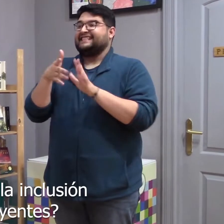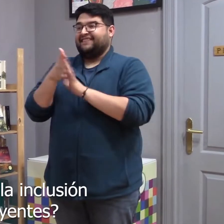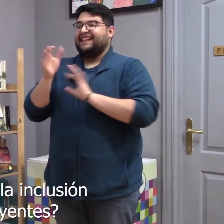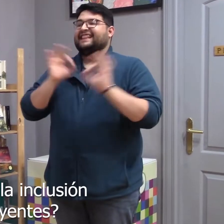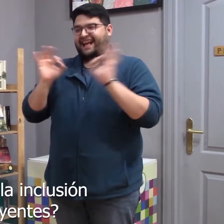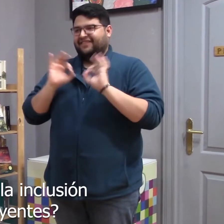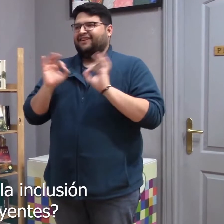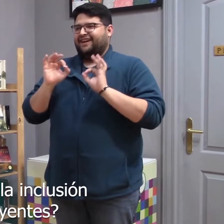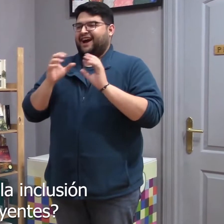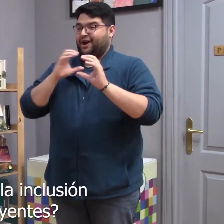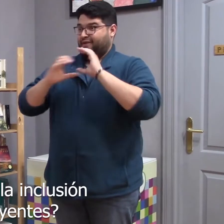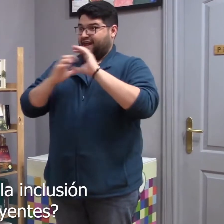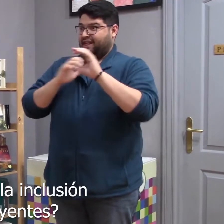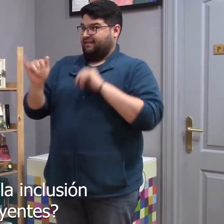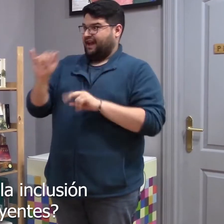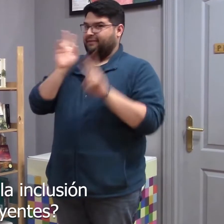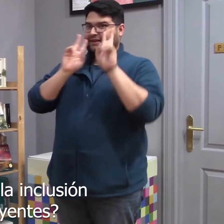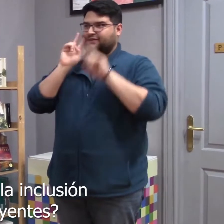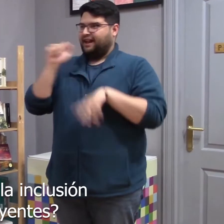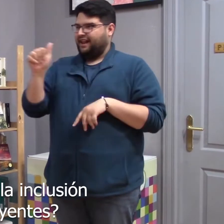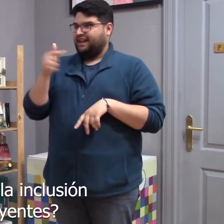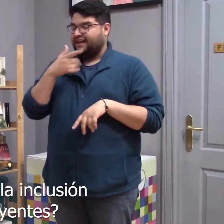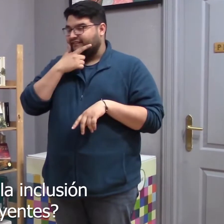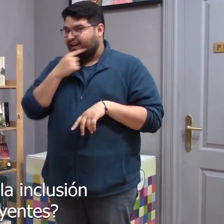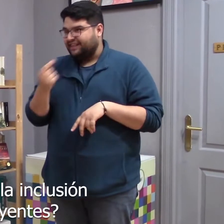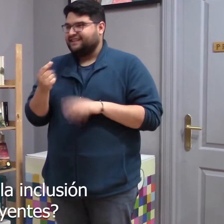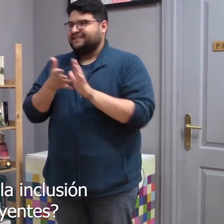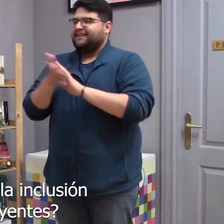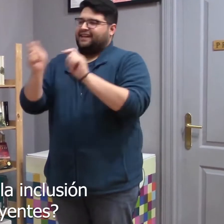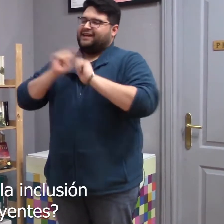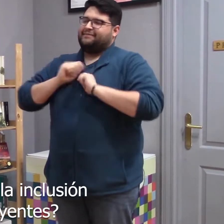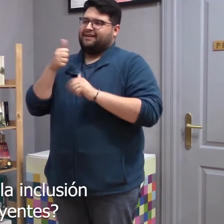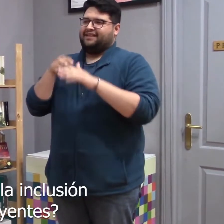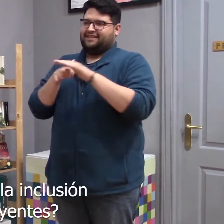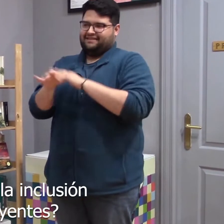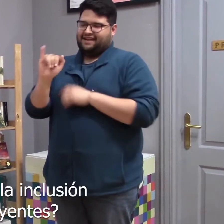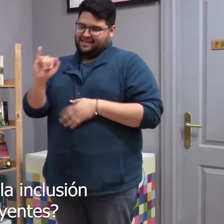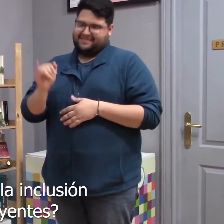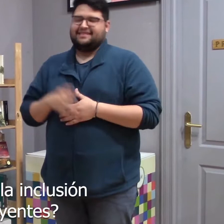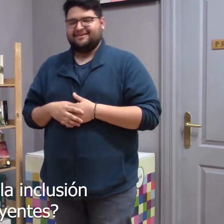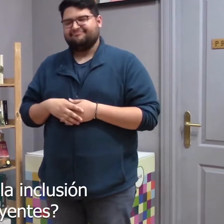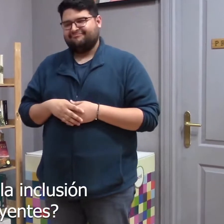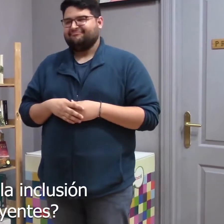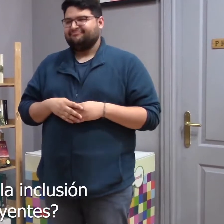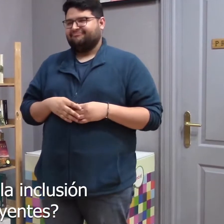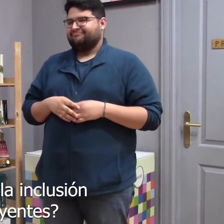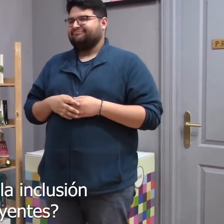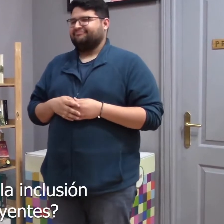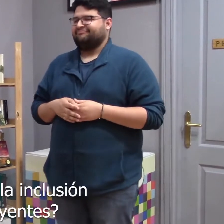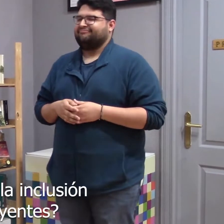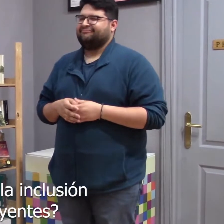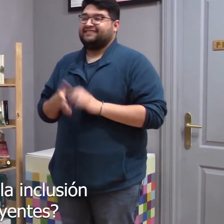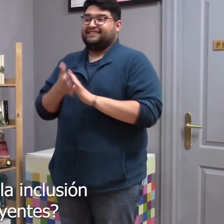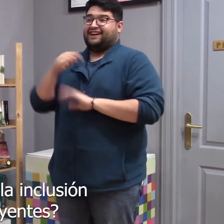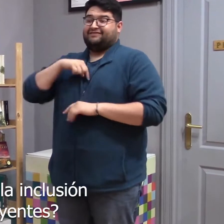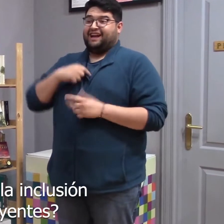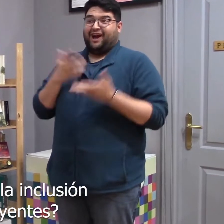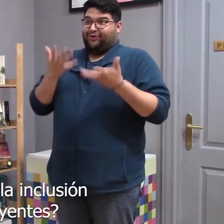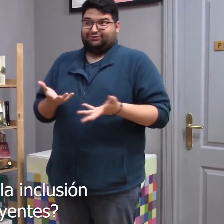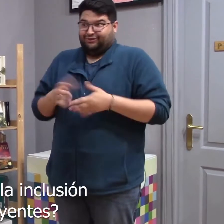este taller adaptarlo a la lengua de signos, pues la comunicación ha sido súper fácil, aparte que es muy visual y entonces hemos tenido una accesibilidad,